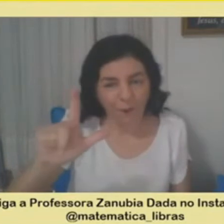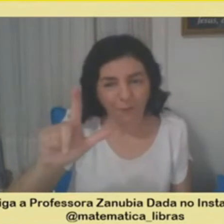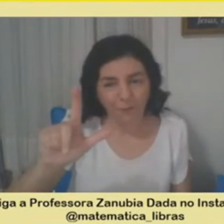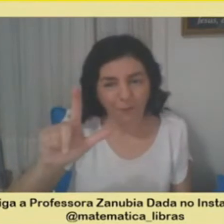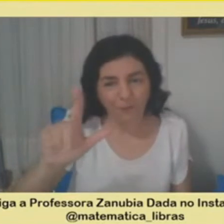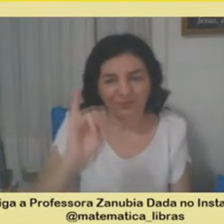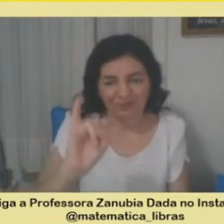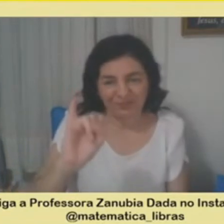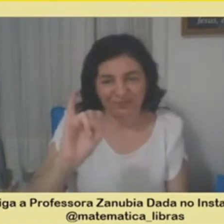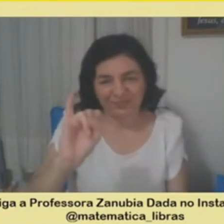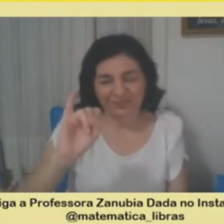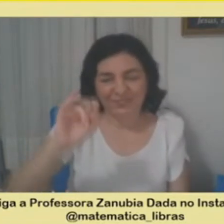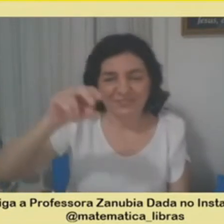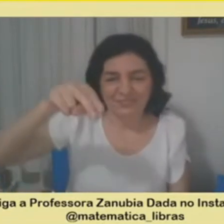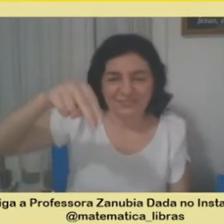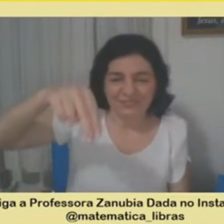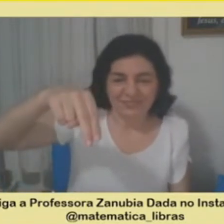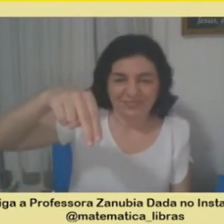Intelectual.